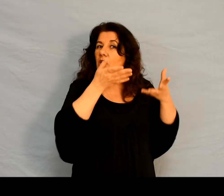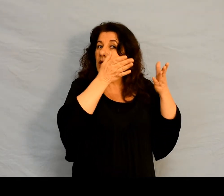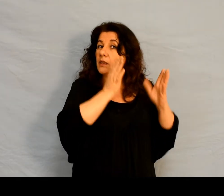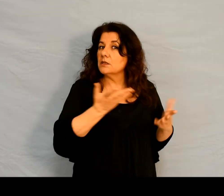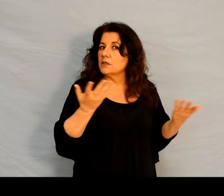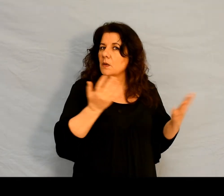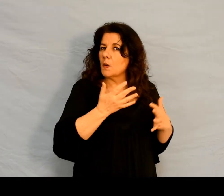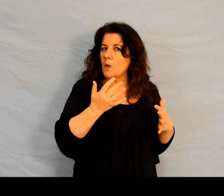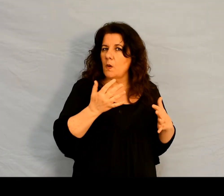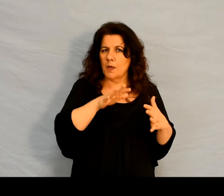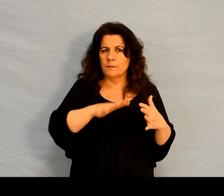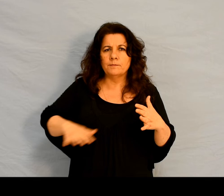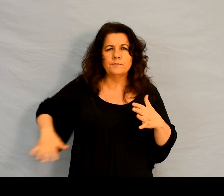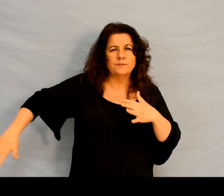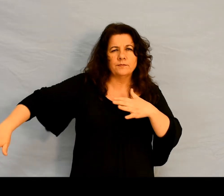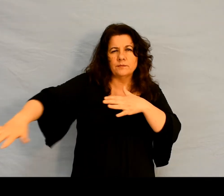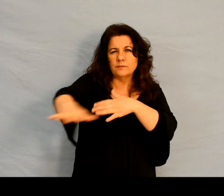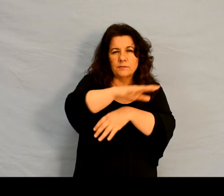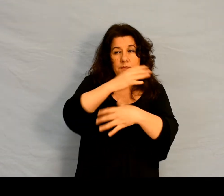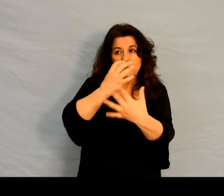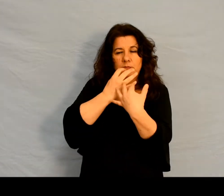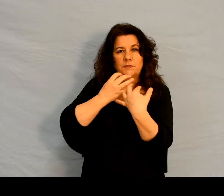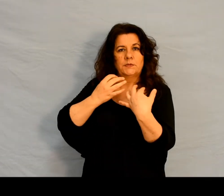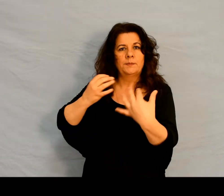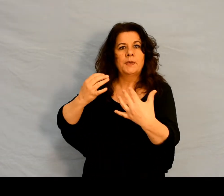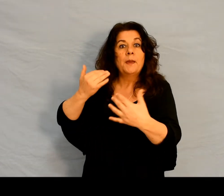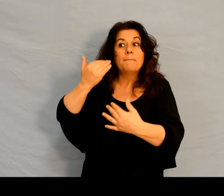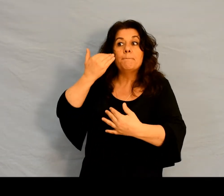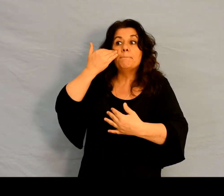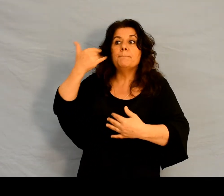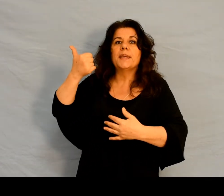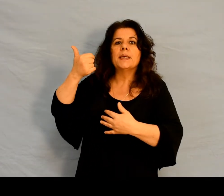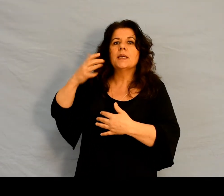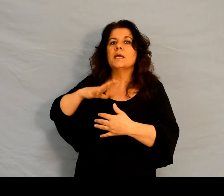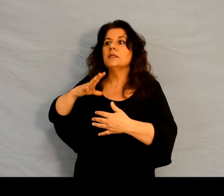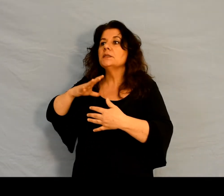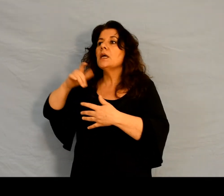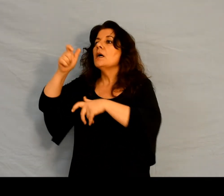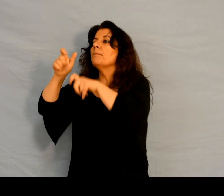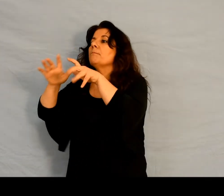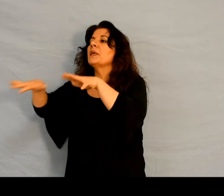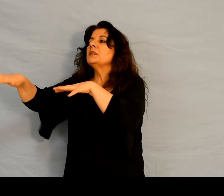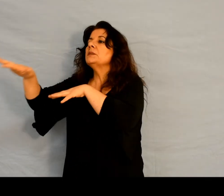ceux qui déclaraient publiquement que Jésus est le Christ.